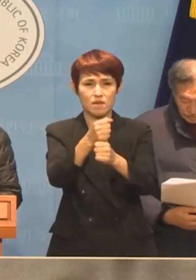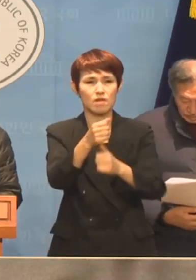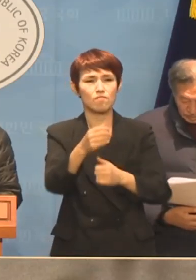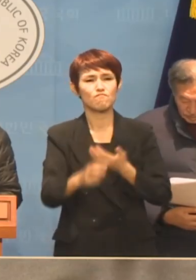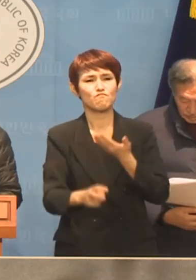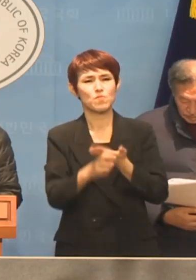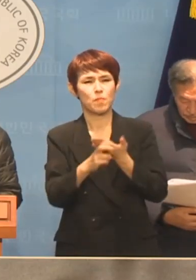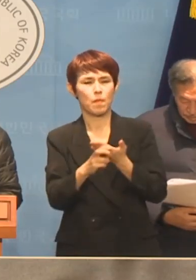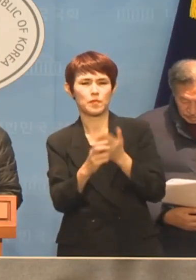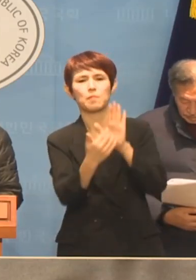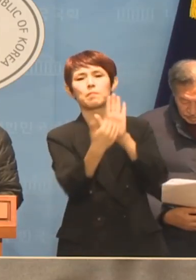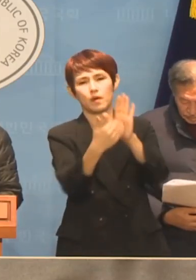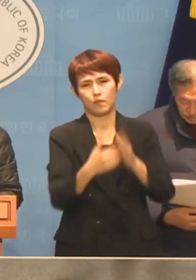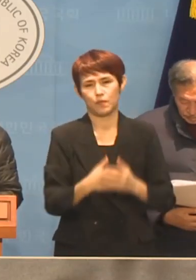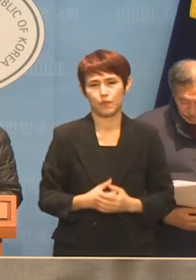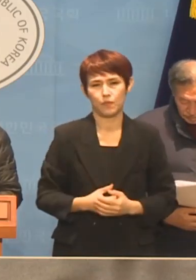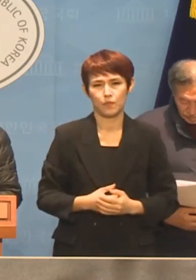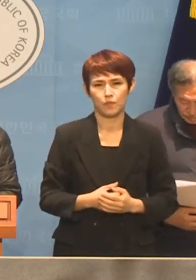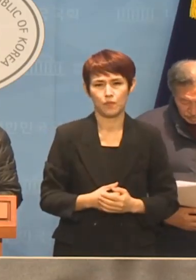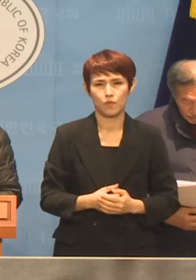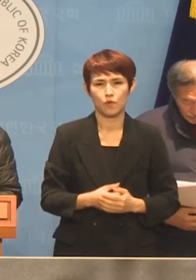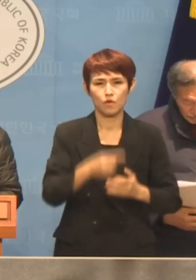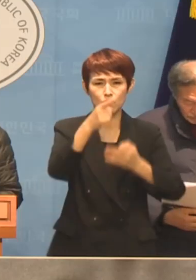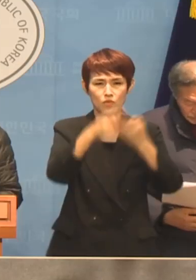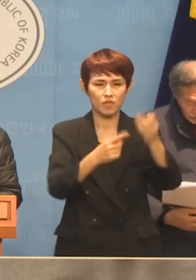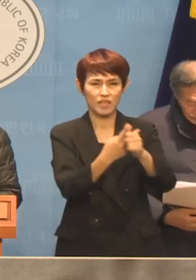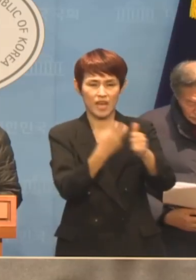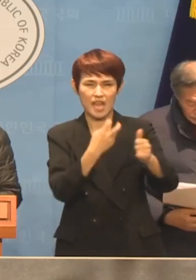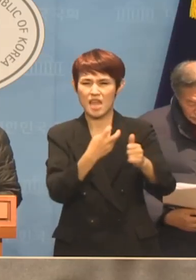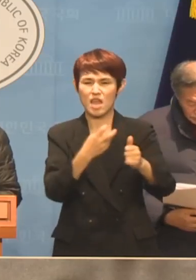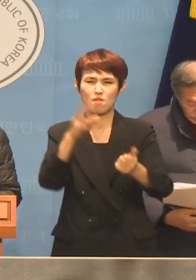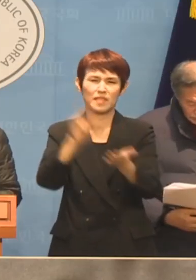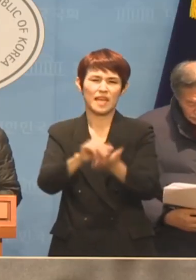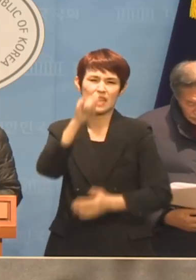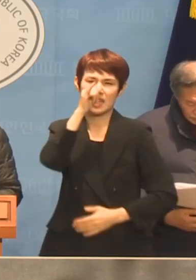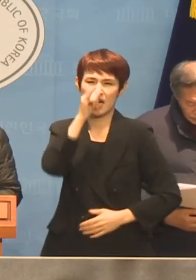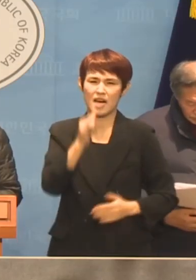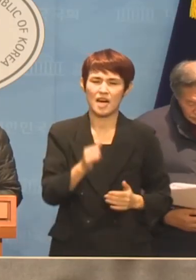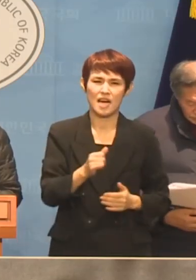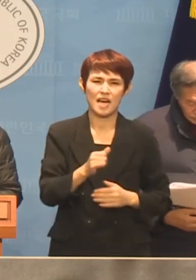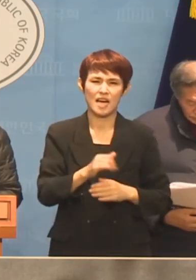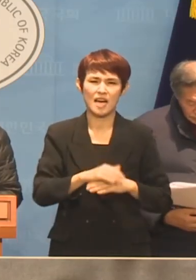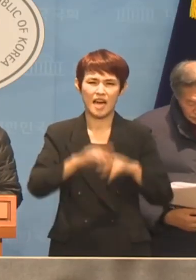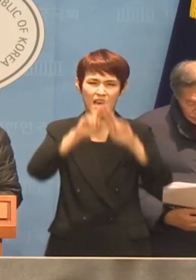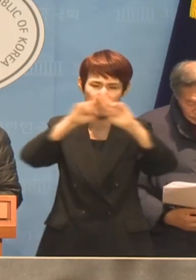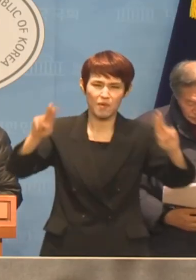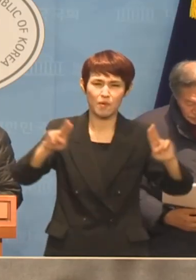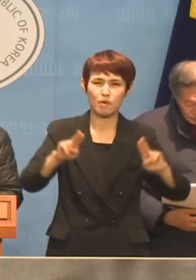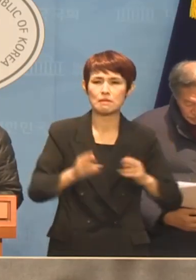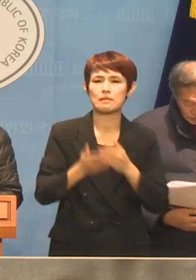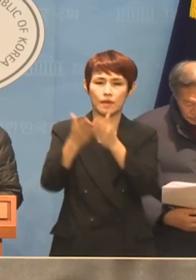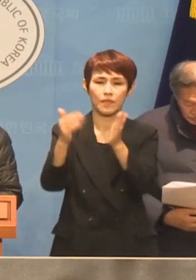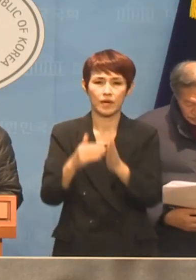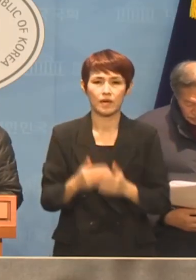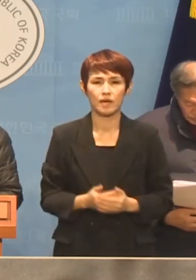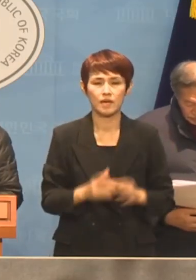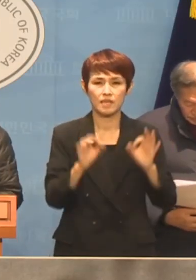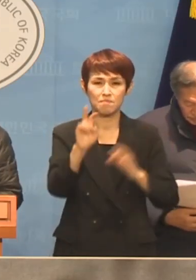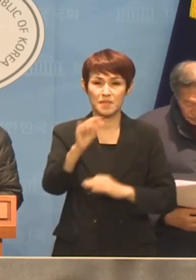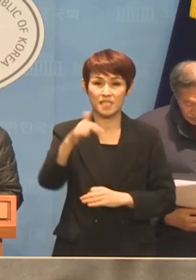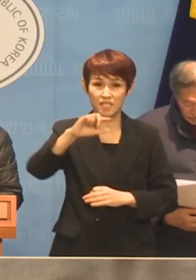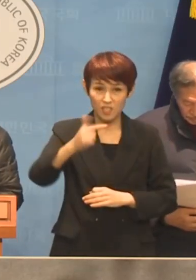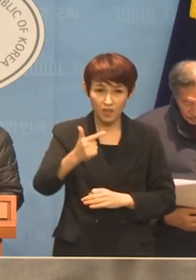불법적으로 가로막았고 윤석열 탄핵의 무효성을 주장하고 있다. 김민전 국회의원은